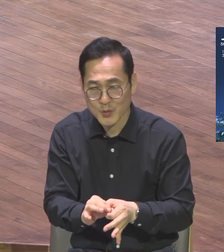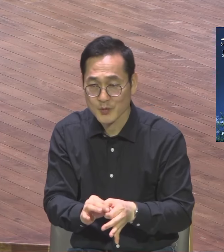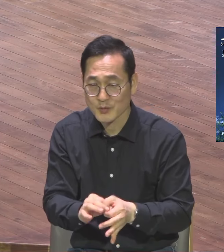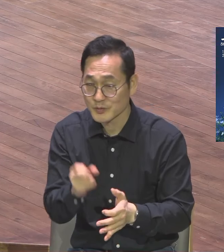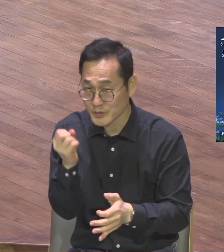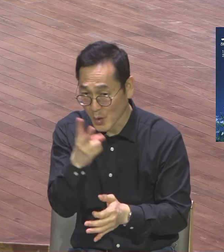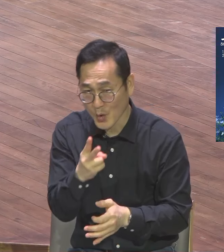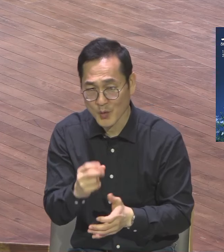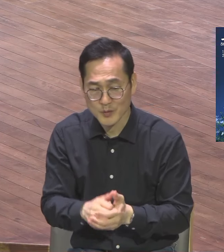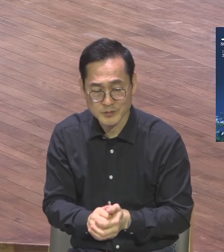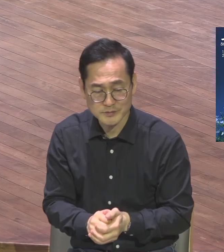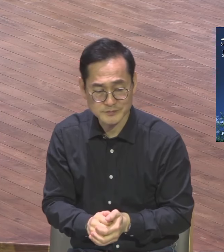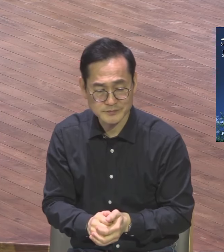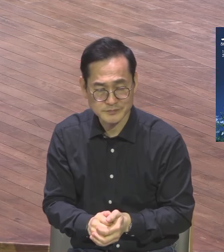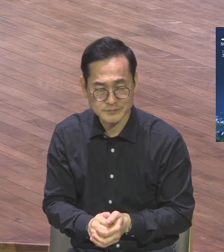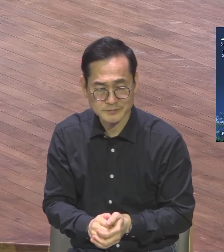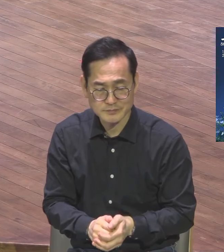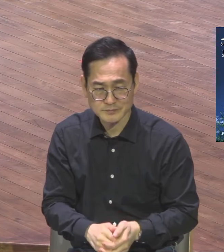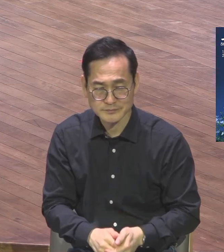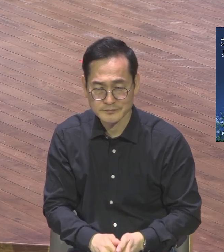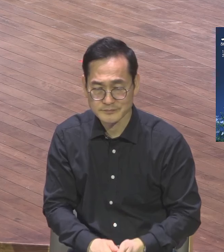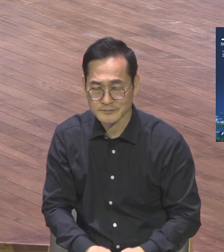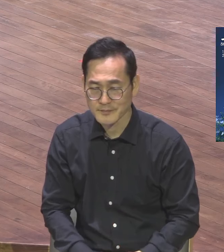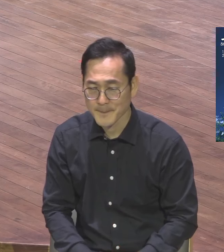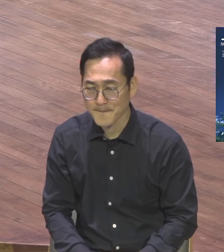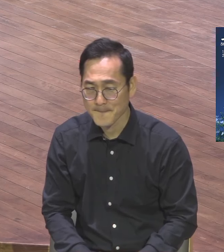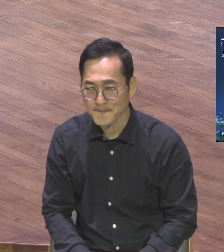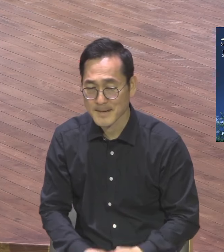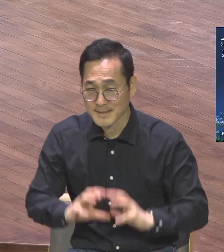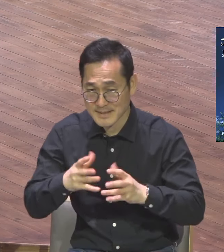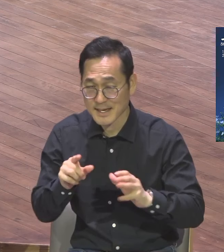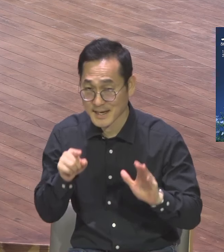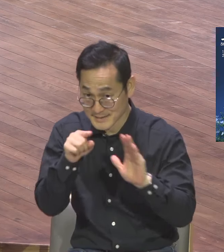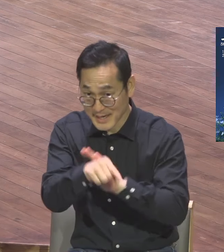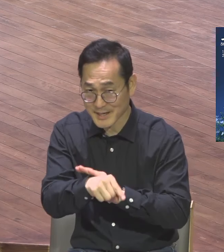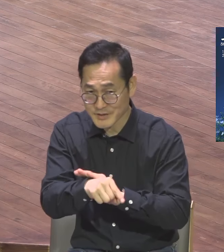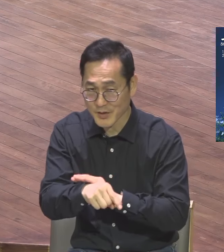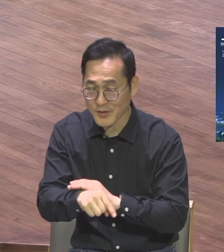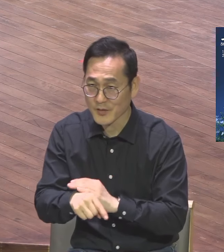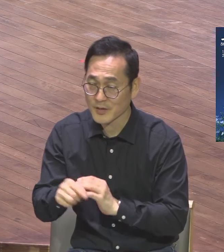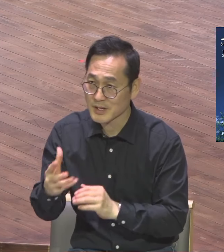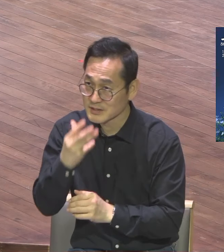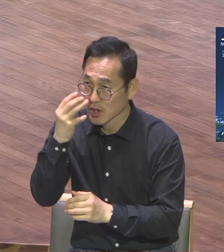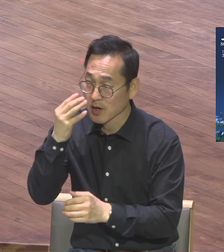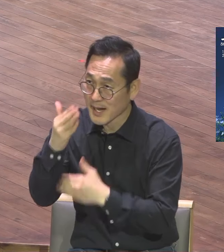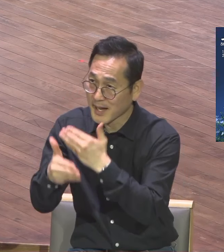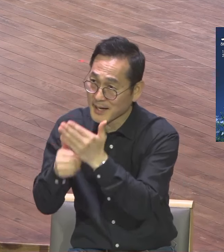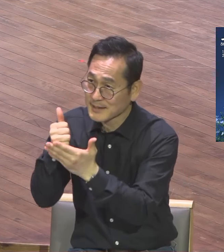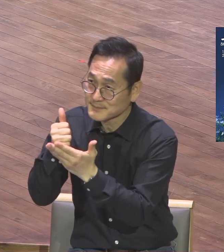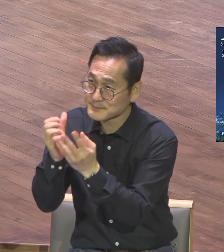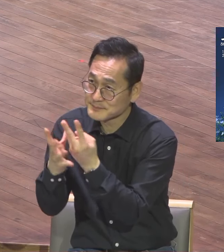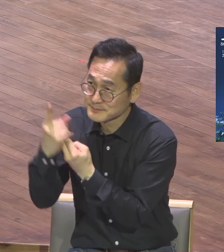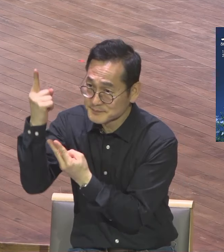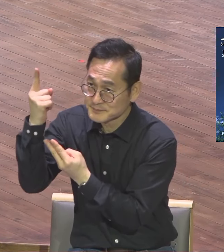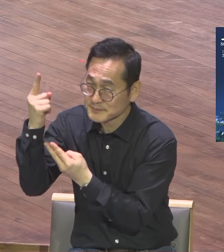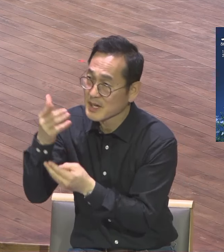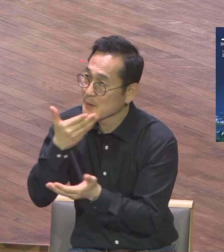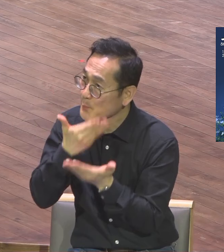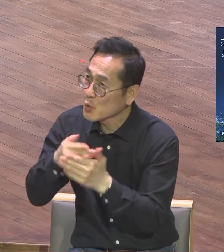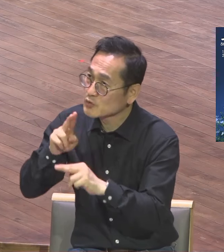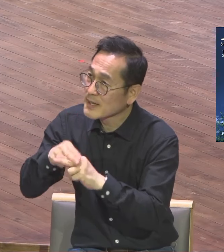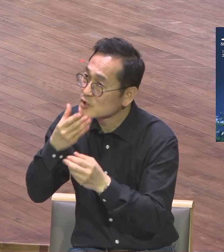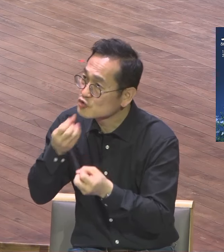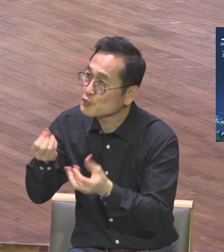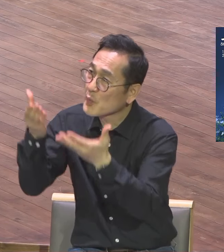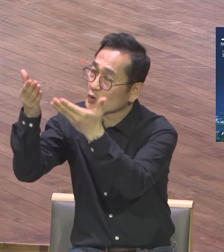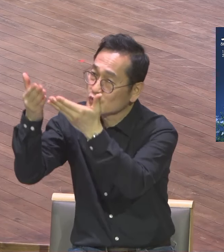현장에서 차원이 다른 도전하세요. 차원이 다른 도전. 성삼위 하나님이 뭐요? 보좌의 축복을 내게 주시고 순간